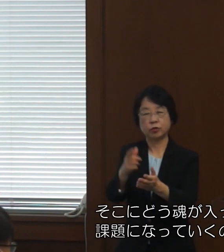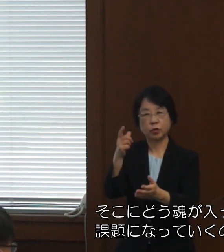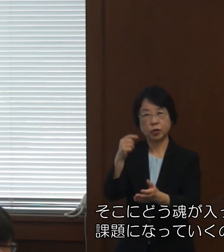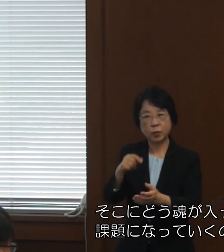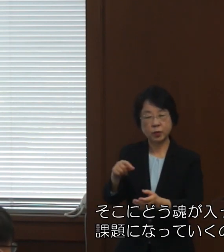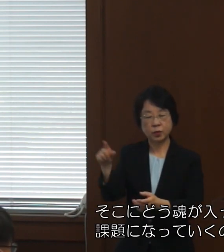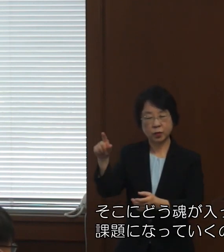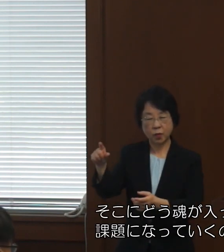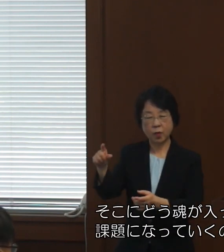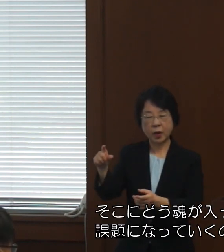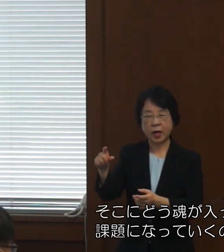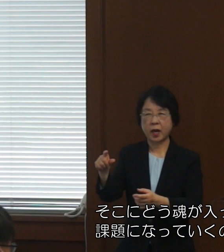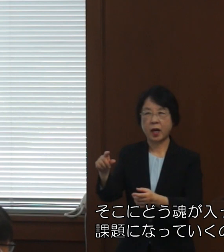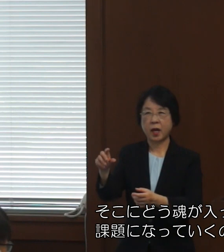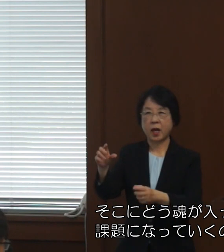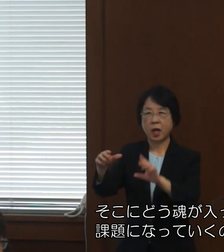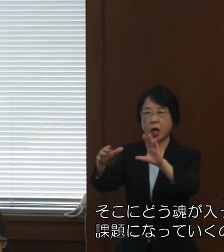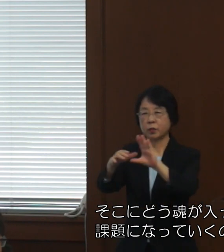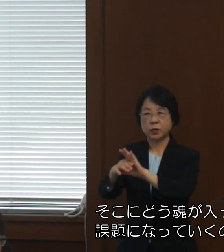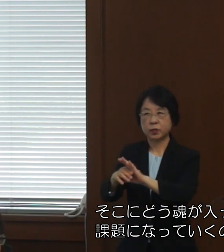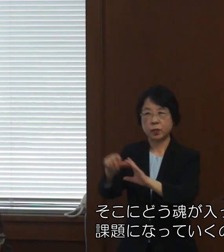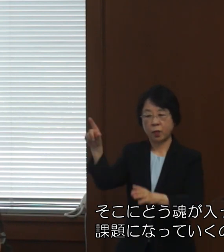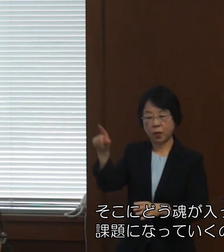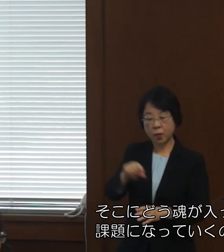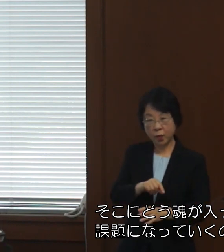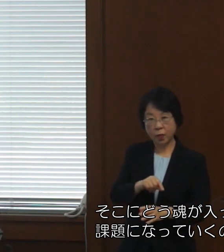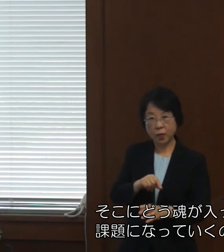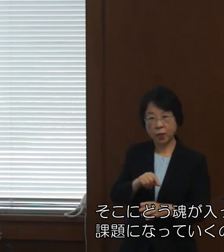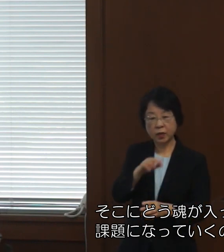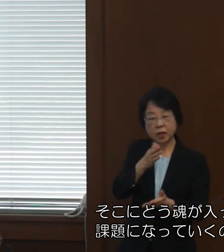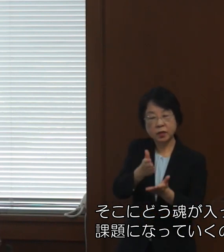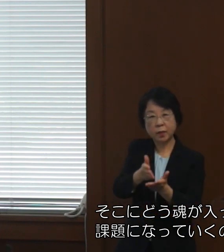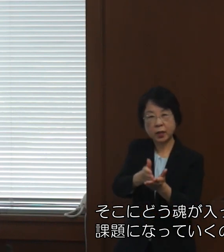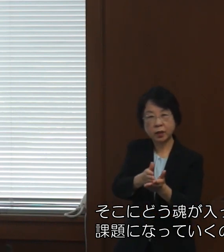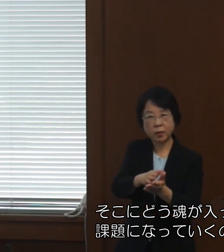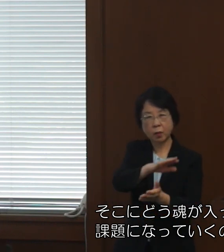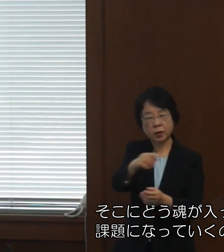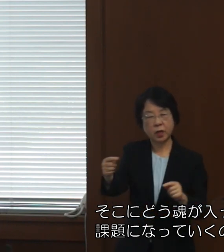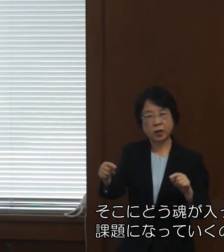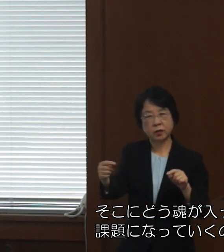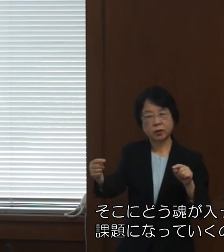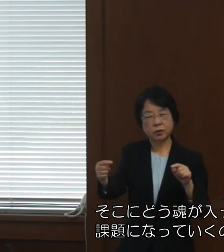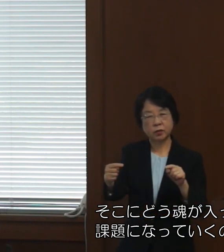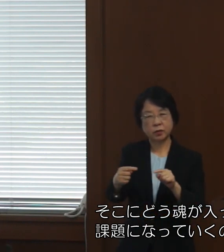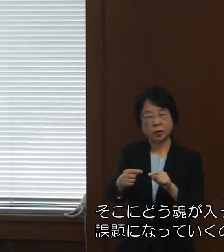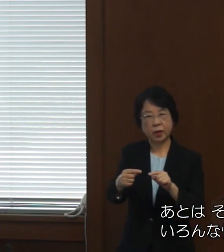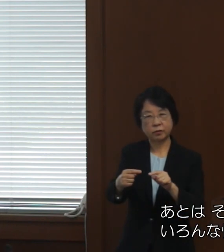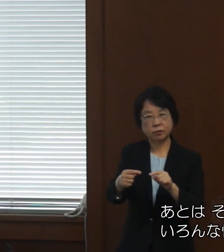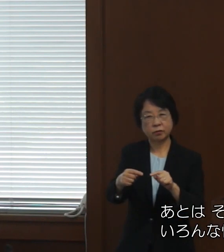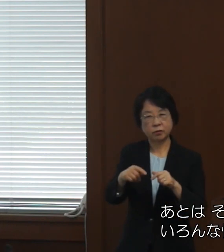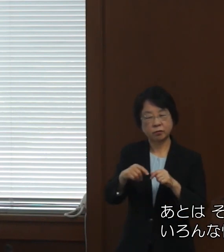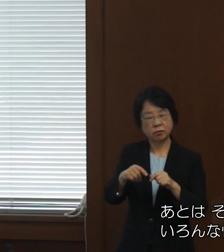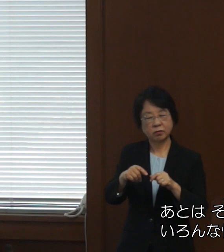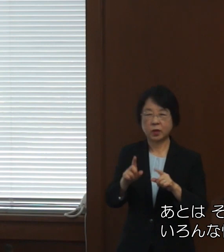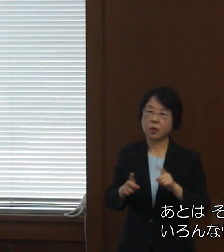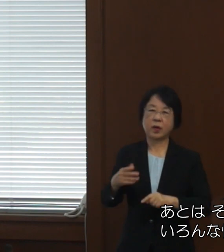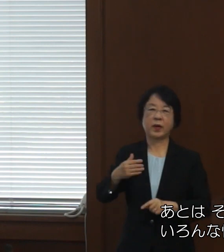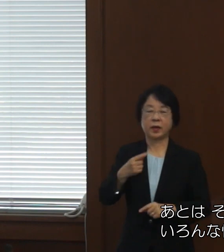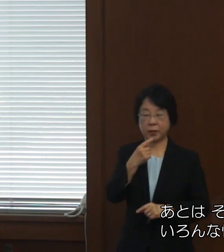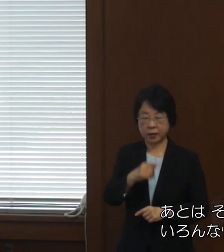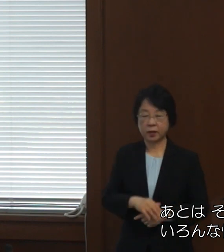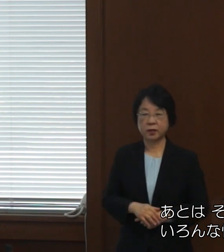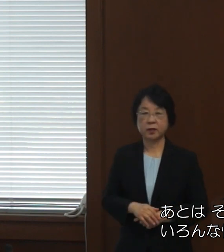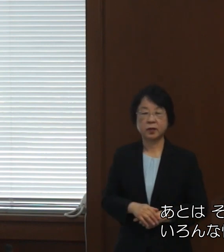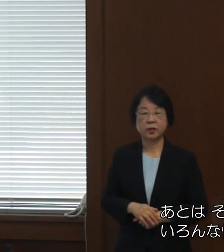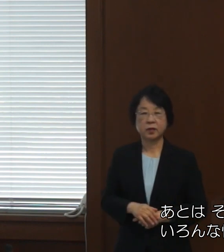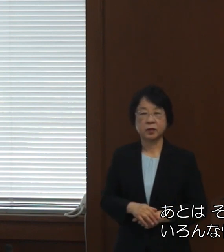でそこにどう魂が入っていくのかっていうところが課題になっていくのかなというふうに思いますのであとはその場合に